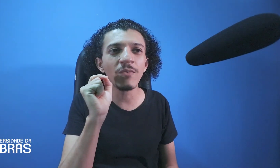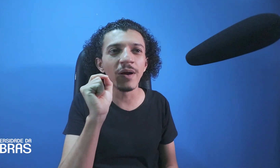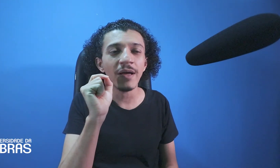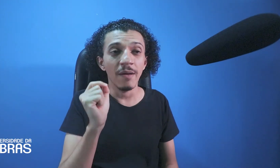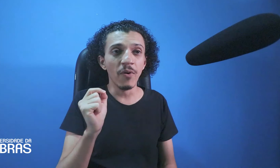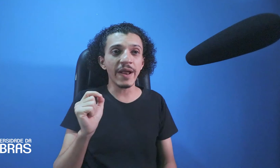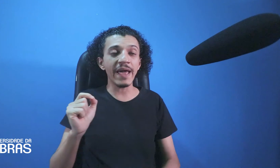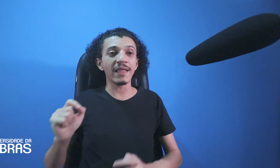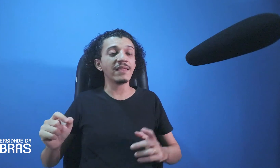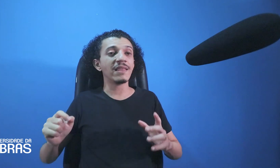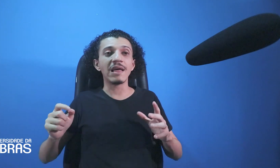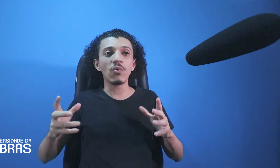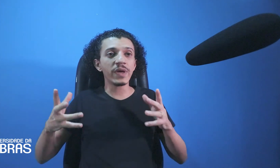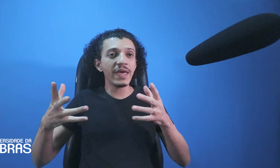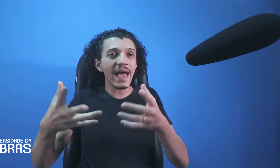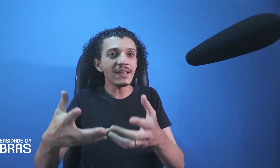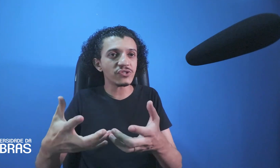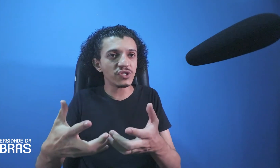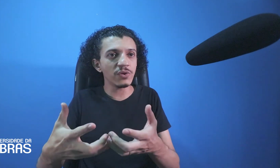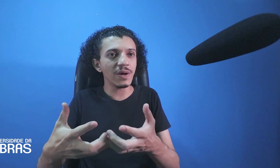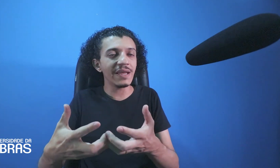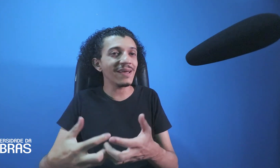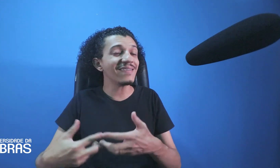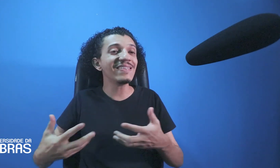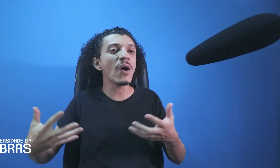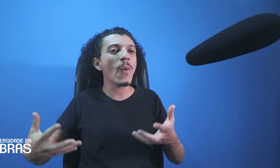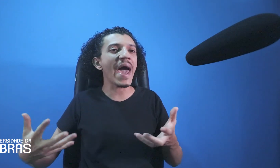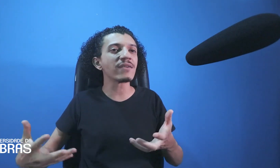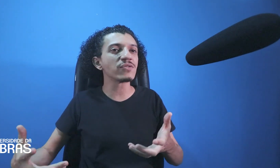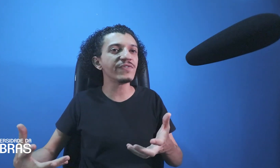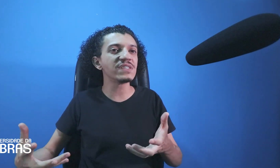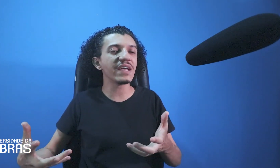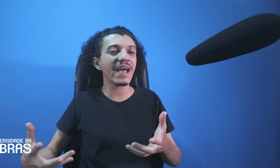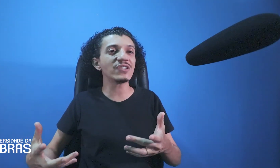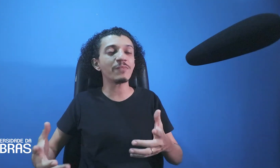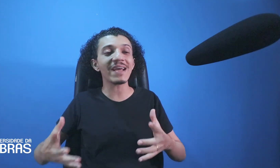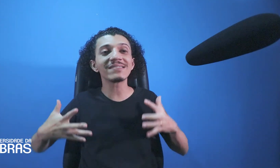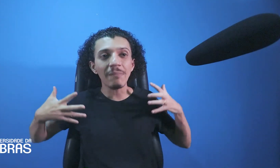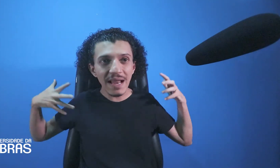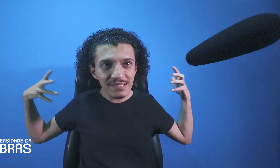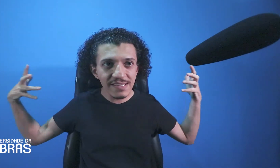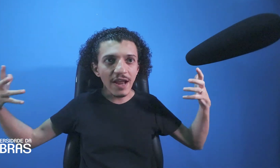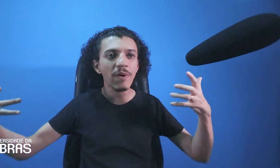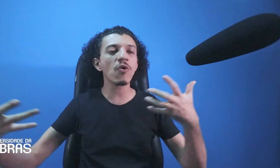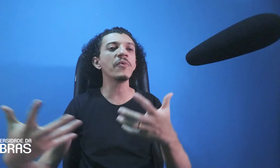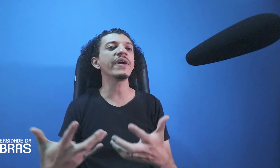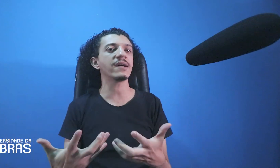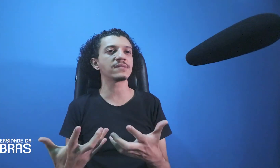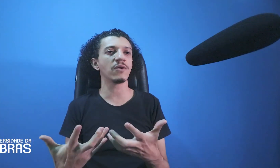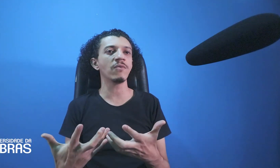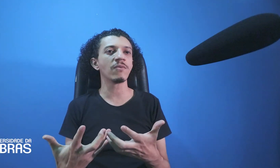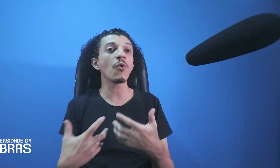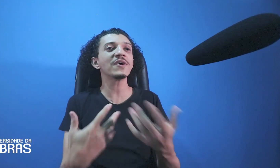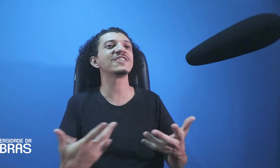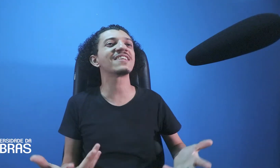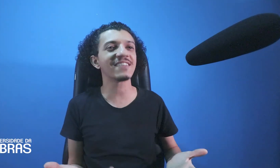língua. Porém, o que eles tinham ali não era o suficiente para estabelecer uma comunicação como a gente está tendo